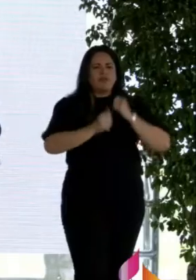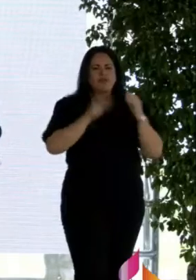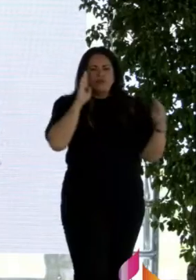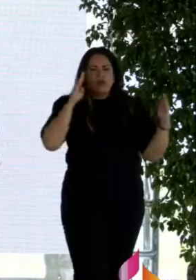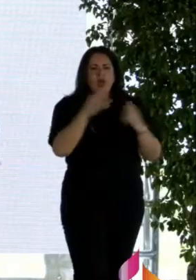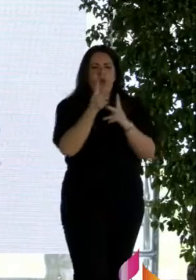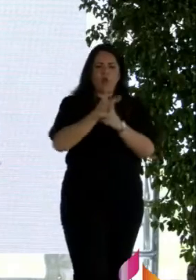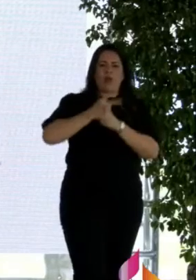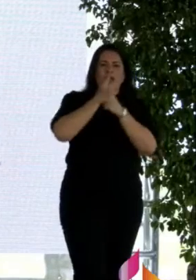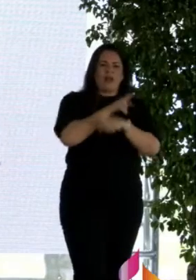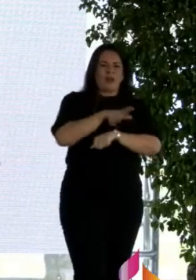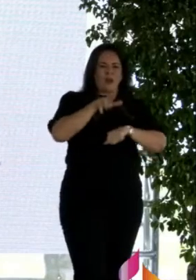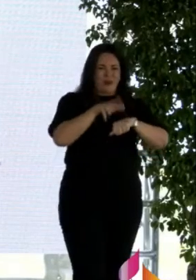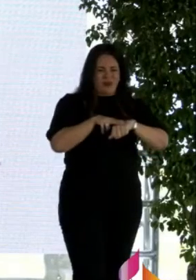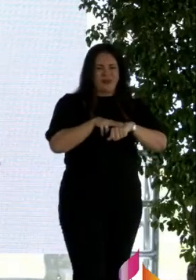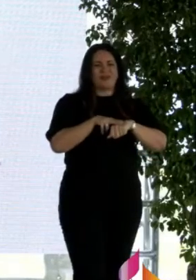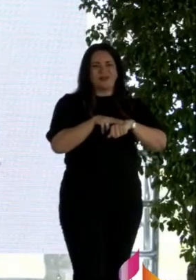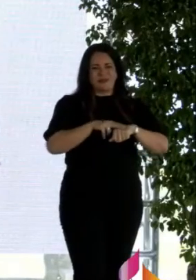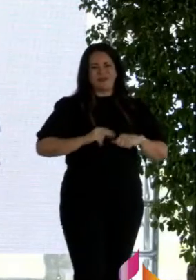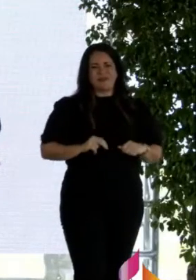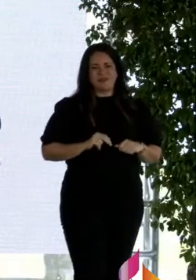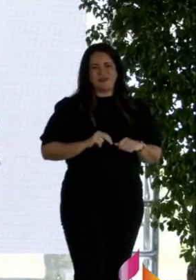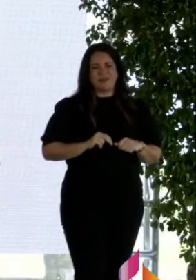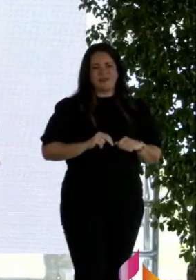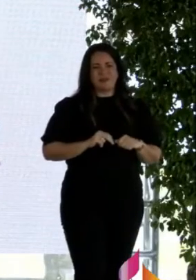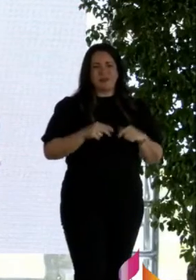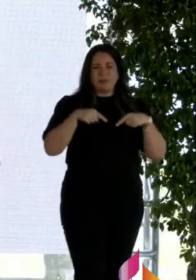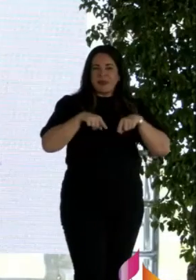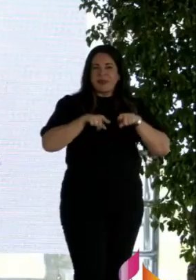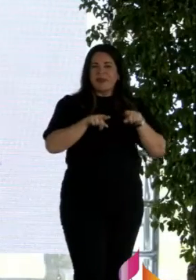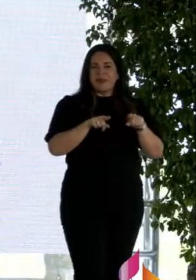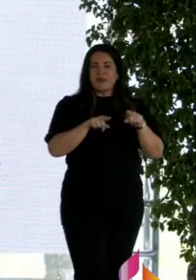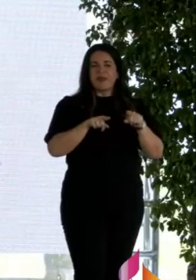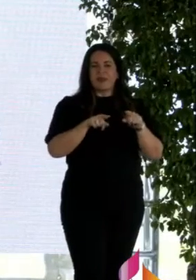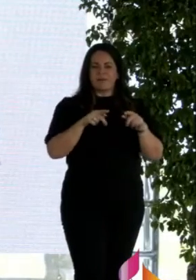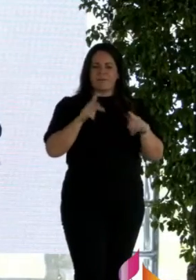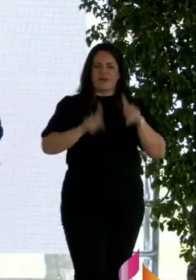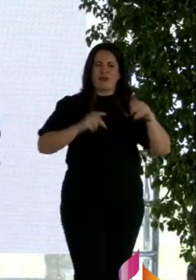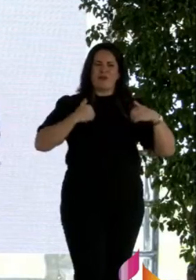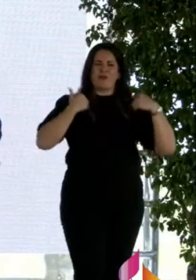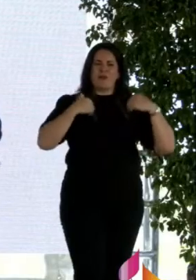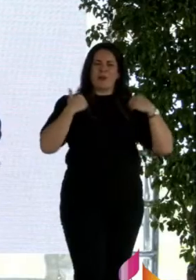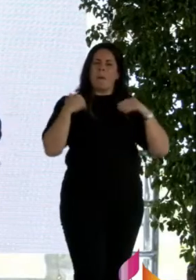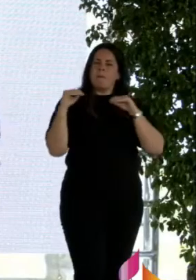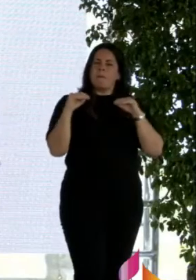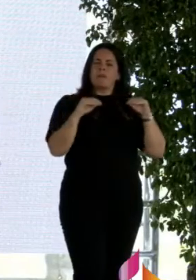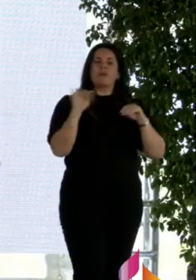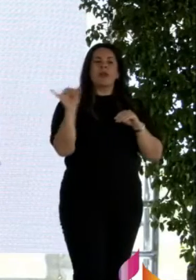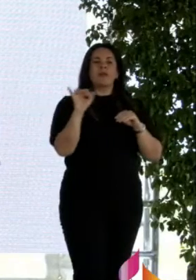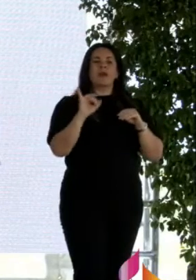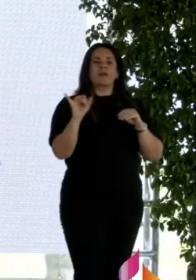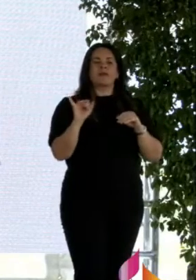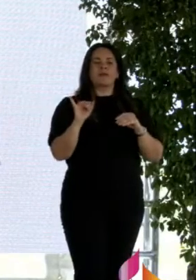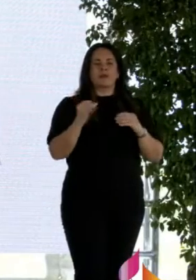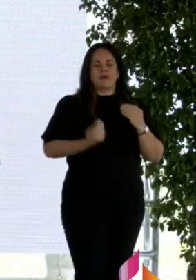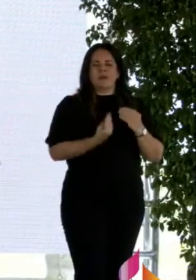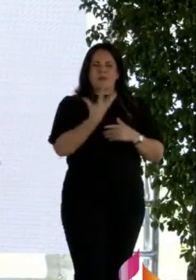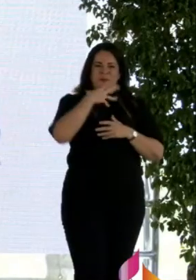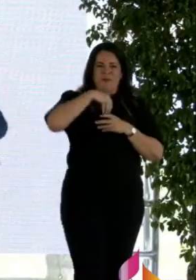la conservación de la naturaleza a través de la educación de los más jóvenes y también de los jóvenes en espíritu que quieran venir